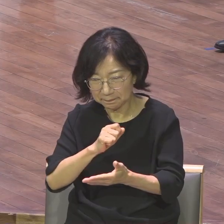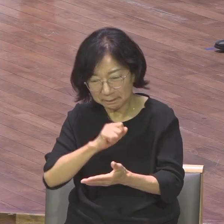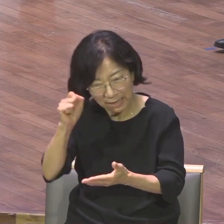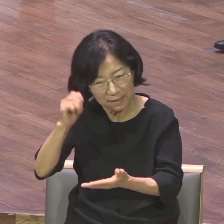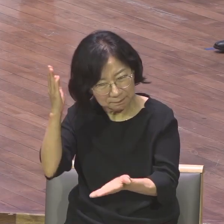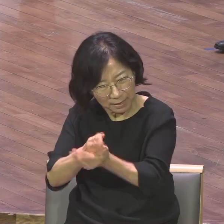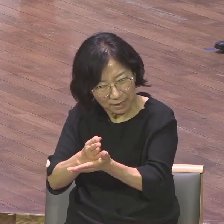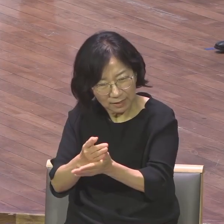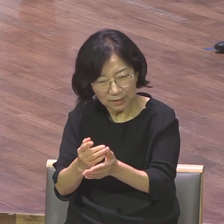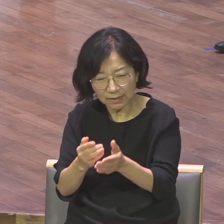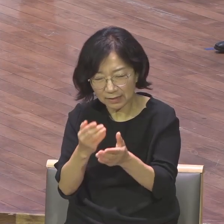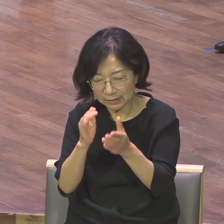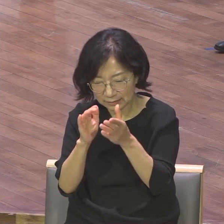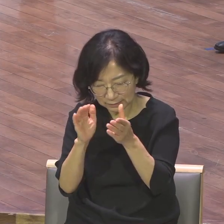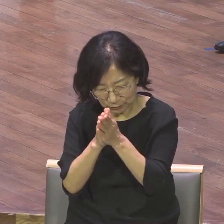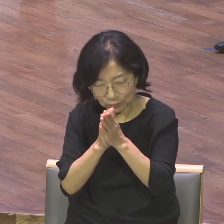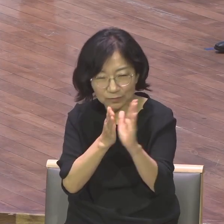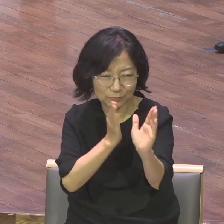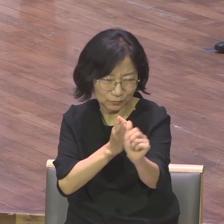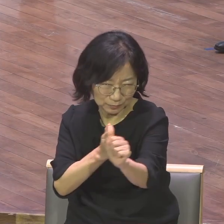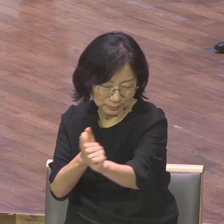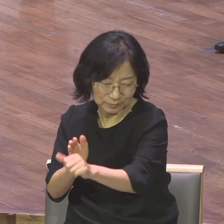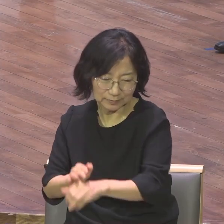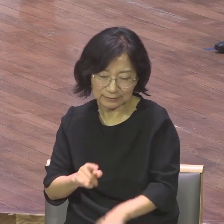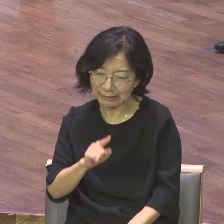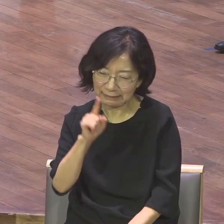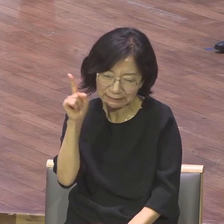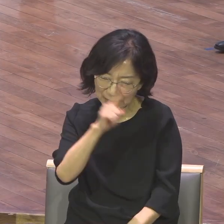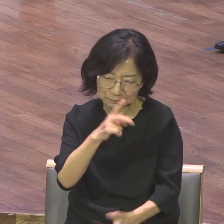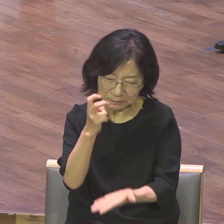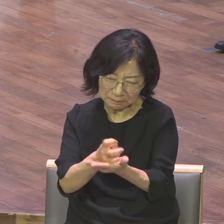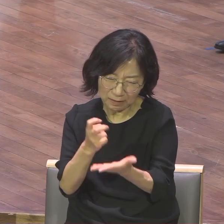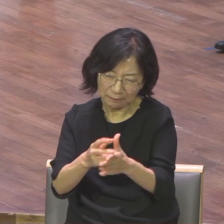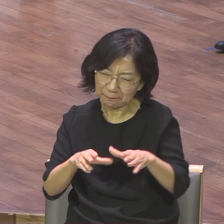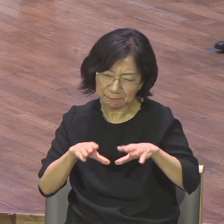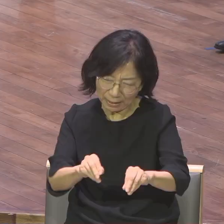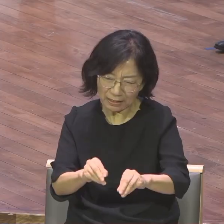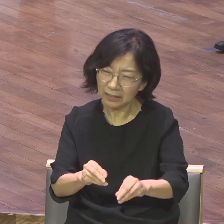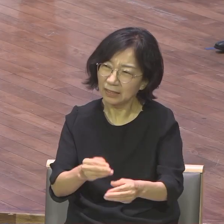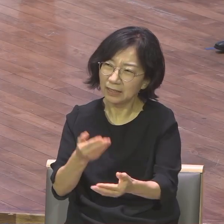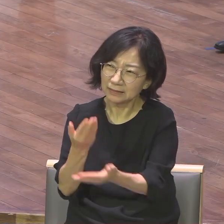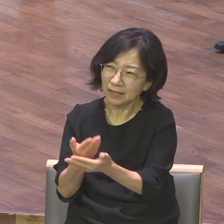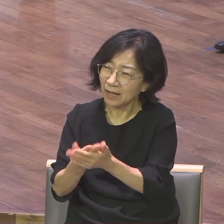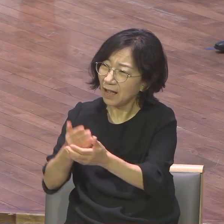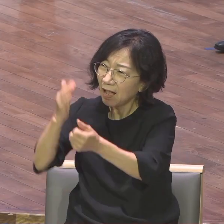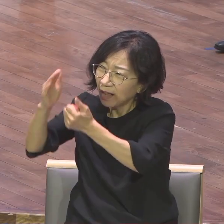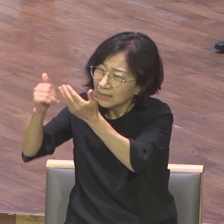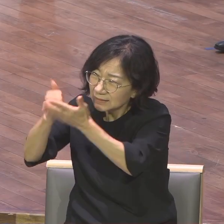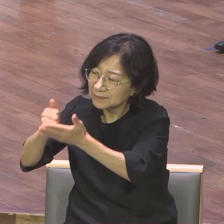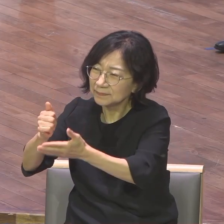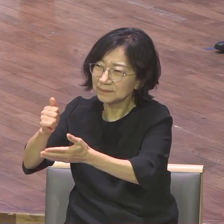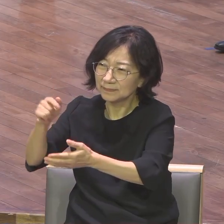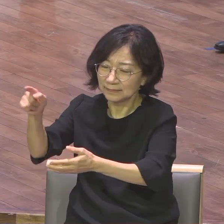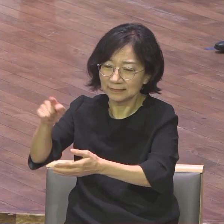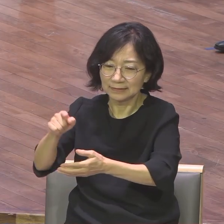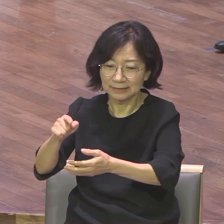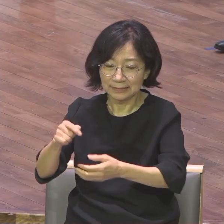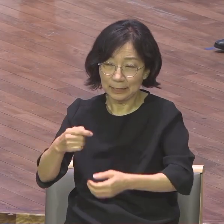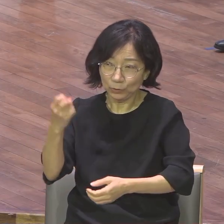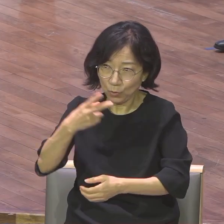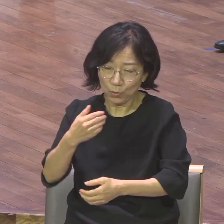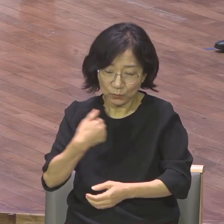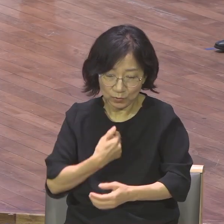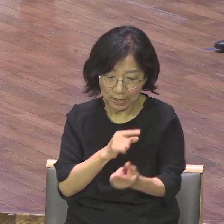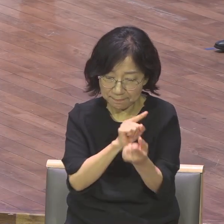다 뿌리차 뽑아지게 하여 주옵소서. 하나님만이 할 수 있습니다. 하나님이여, 내가 오늘부터 누구를